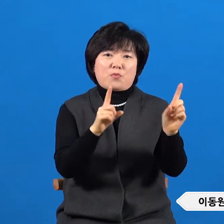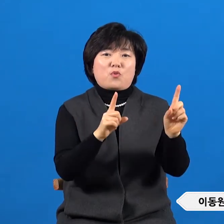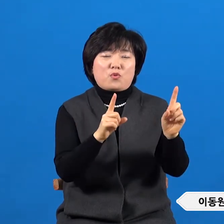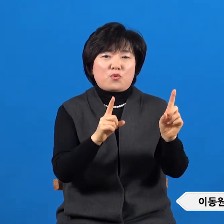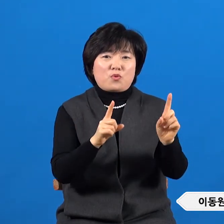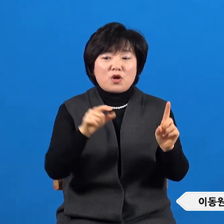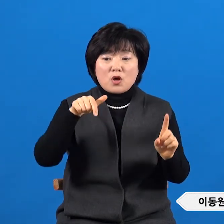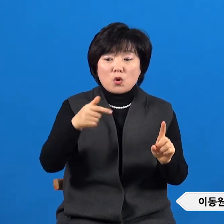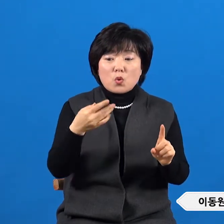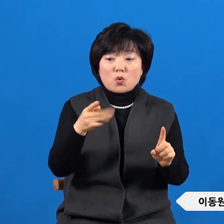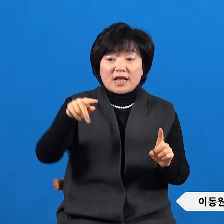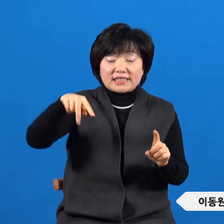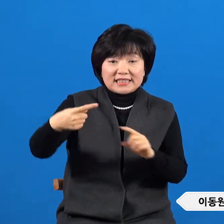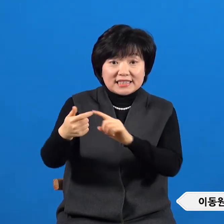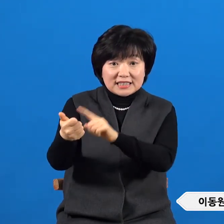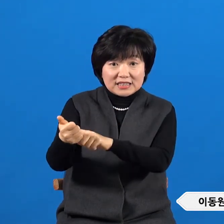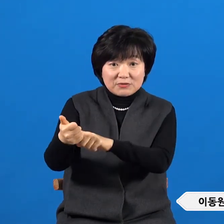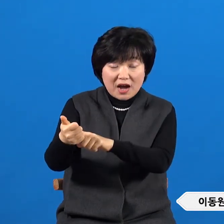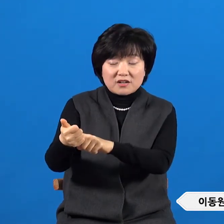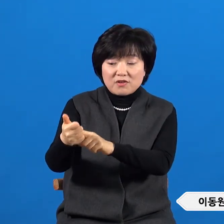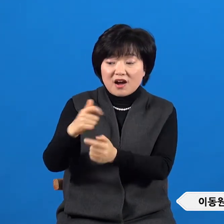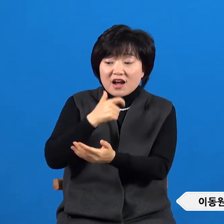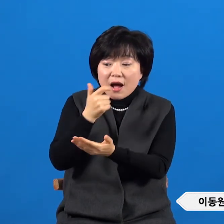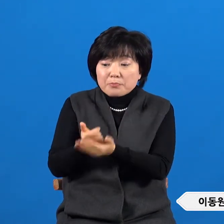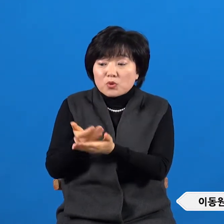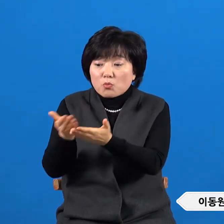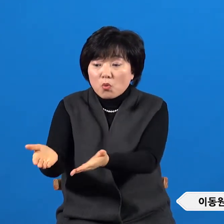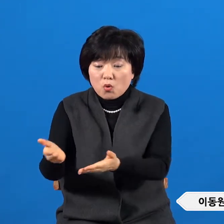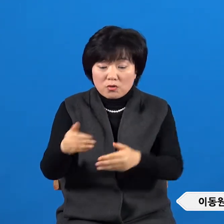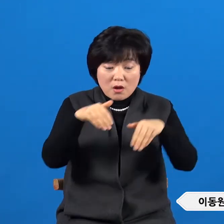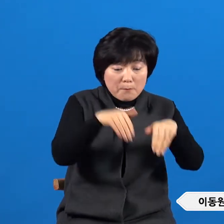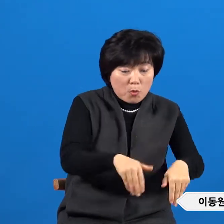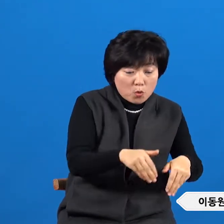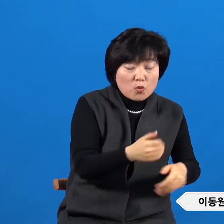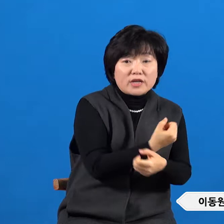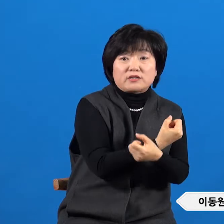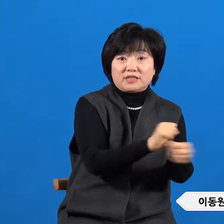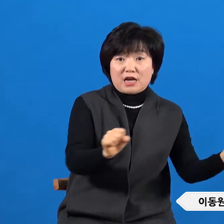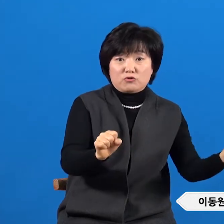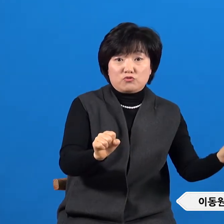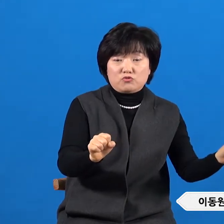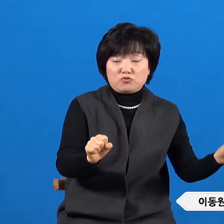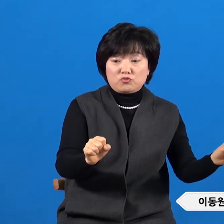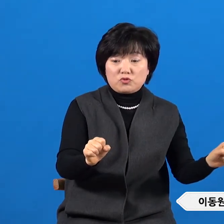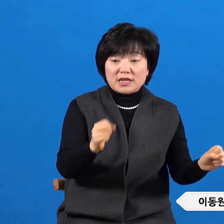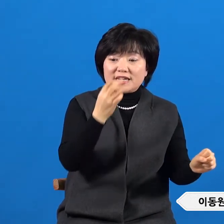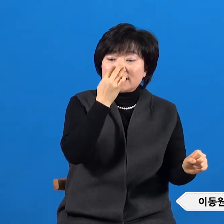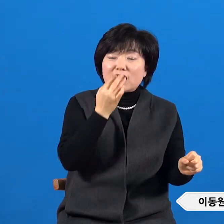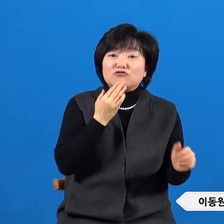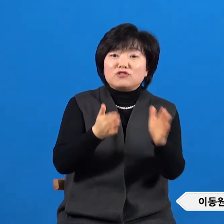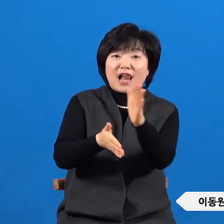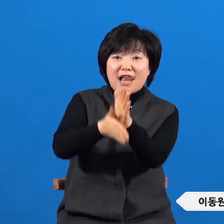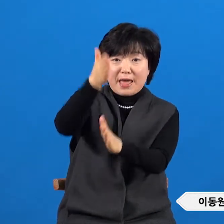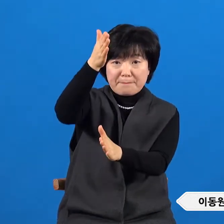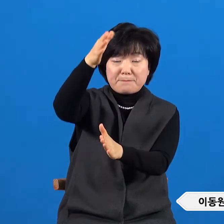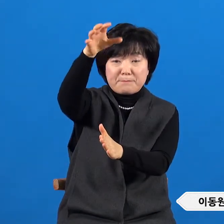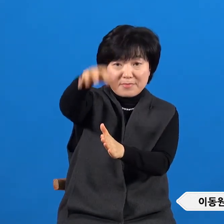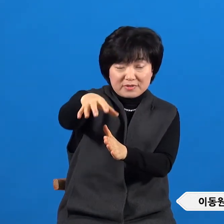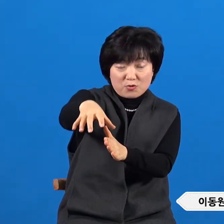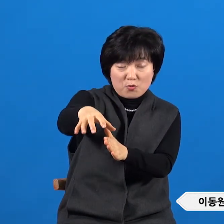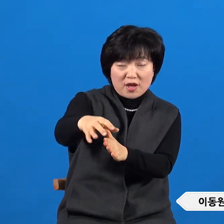것입니다. 고레스를 향한 하나님의 감동은 포로에서의 자유, 또 시온의 땅으로의